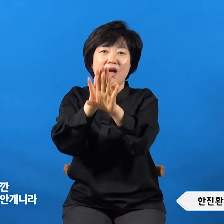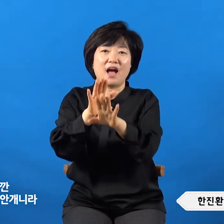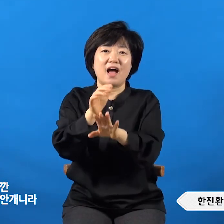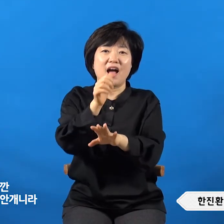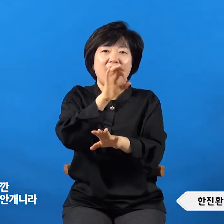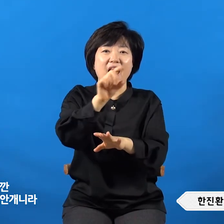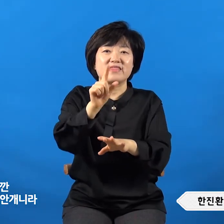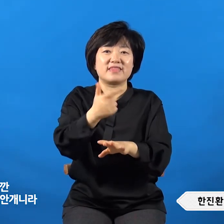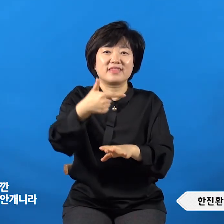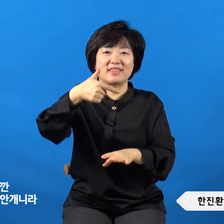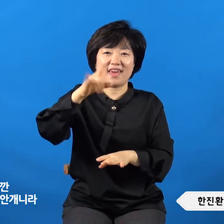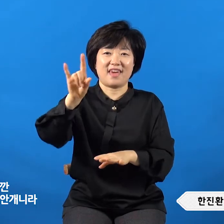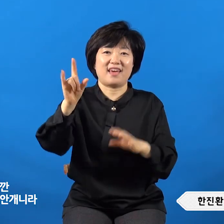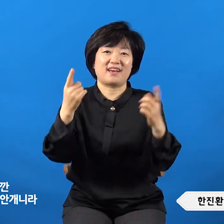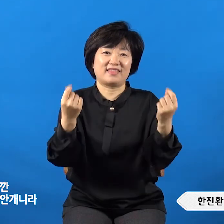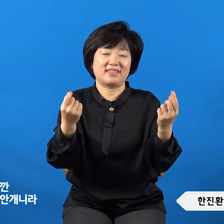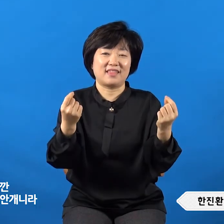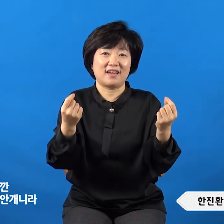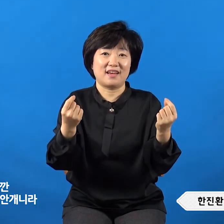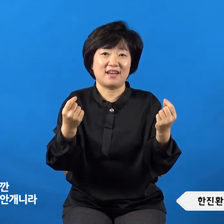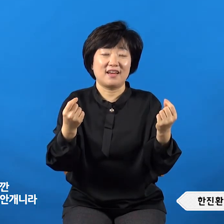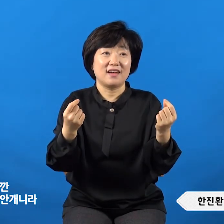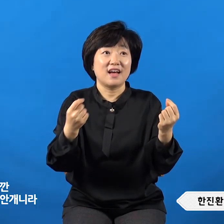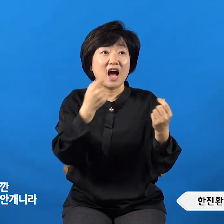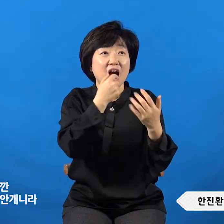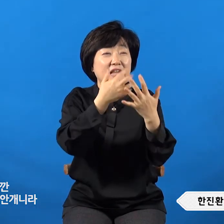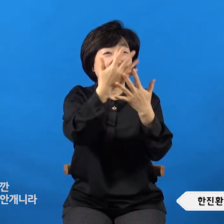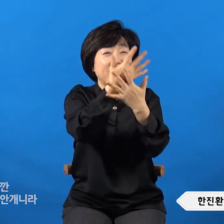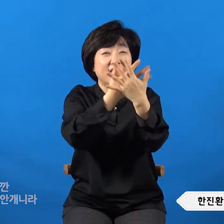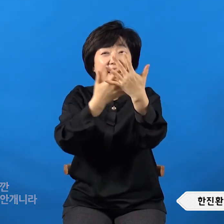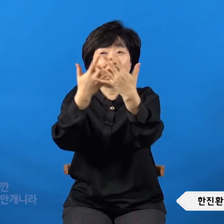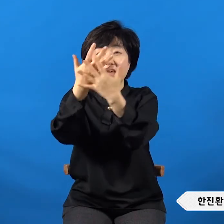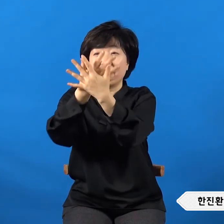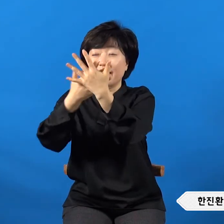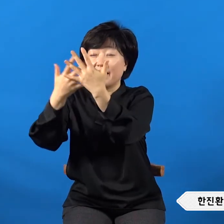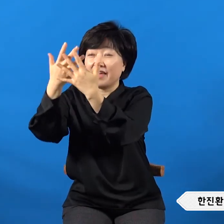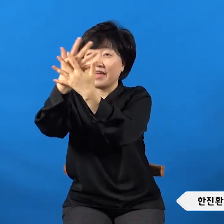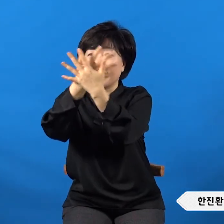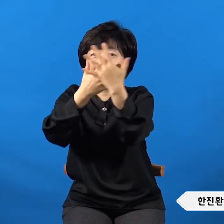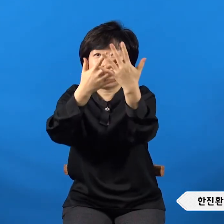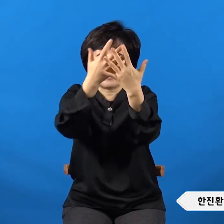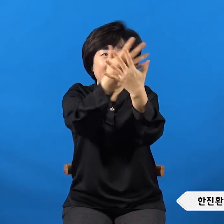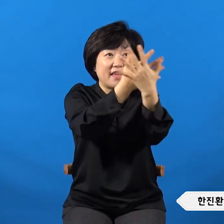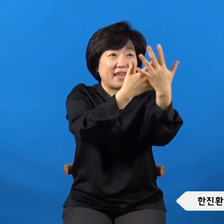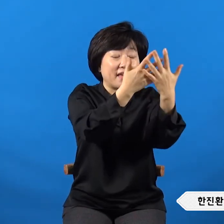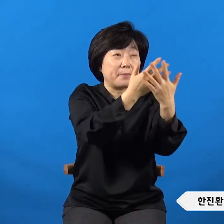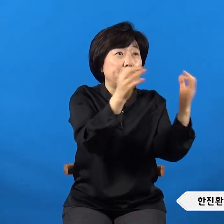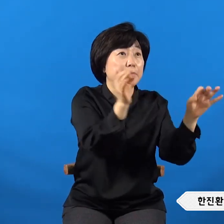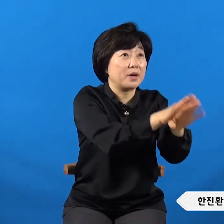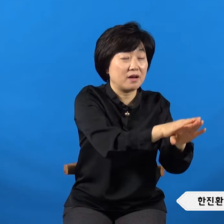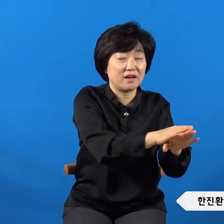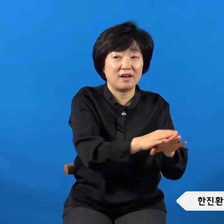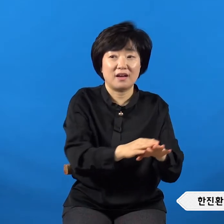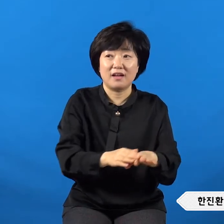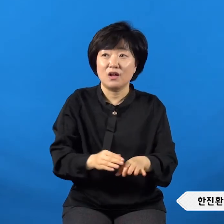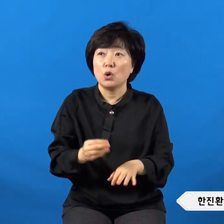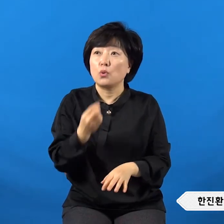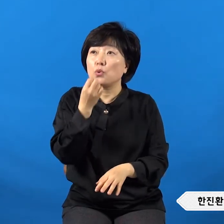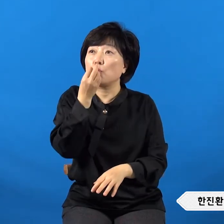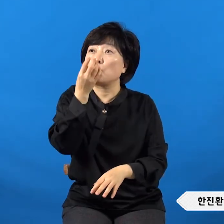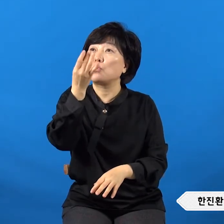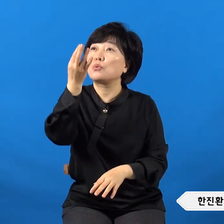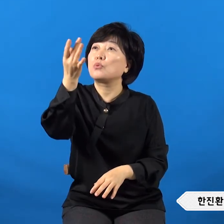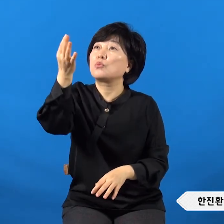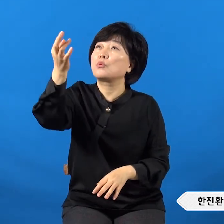안개니라. 잠시 허공을 맴돌다 사라지는 입김처럼, 잠시 보이다가 없어지는